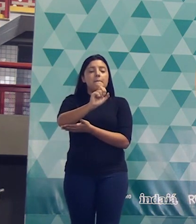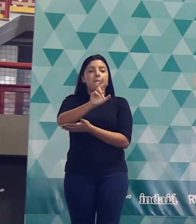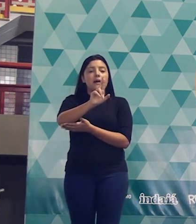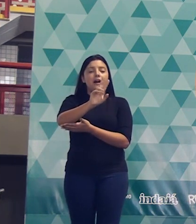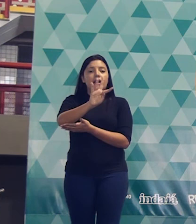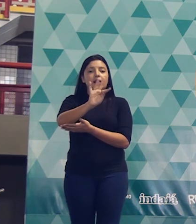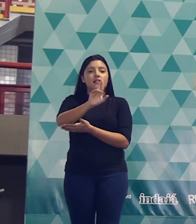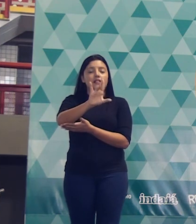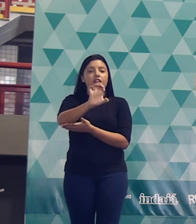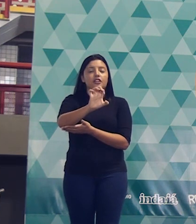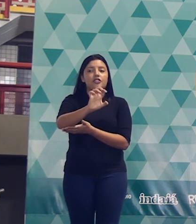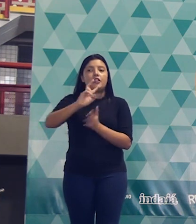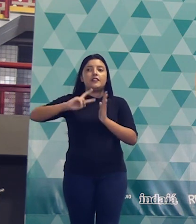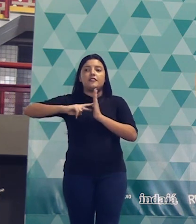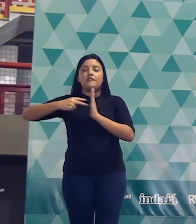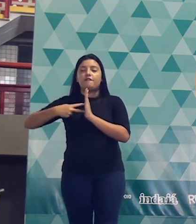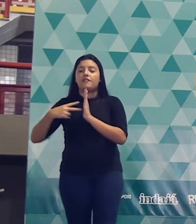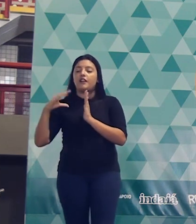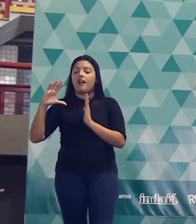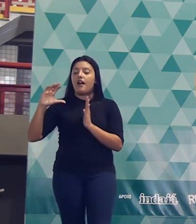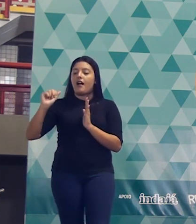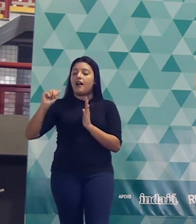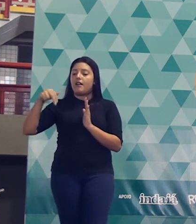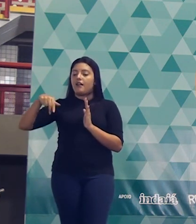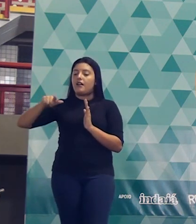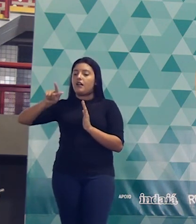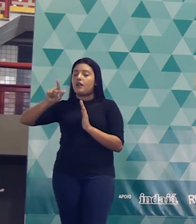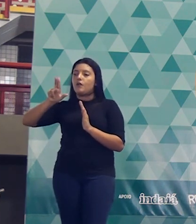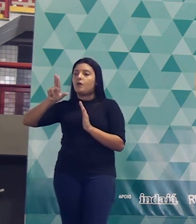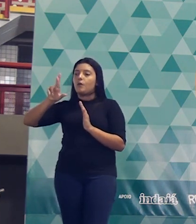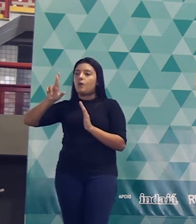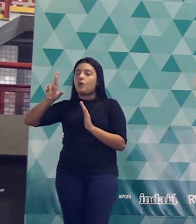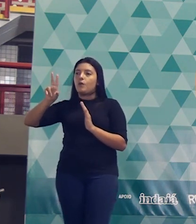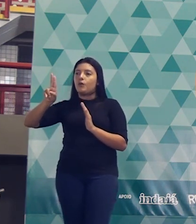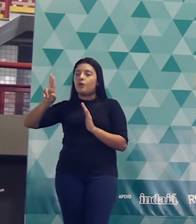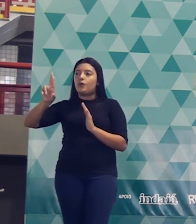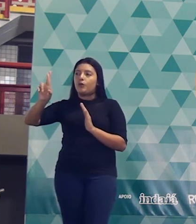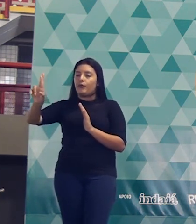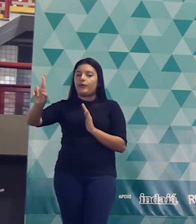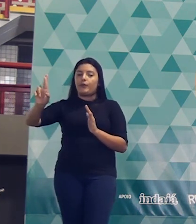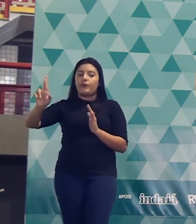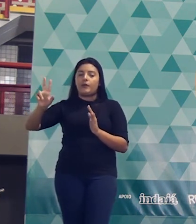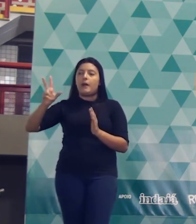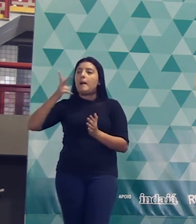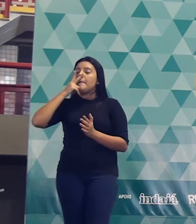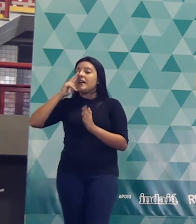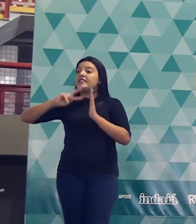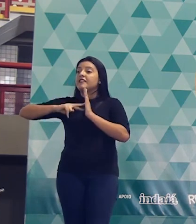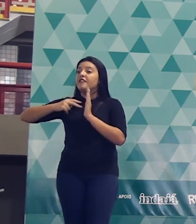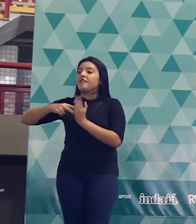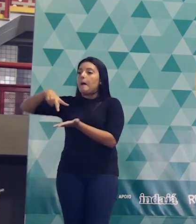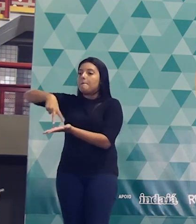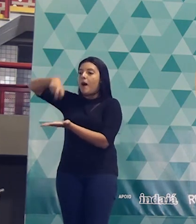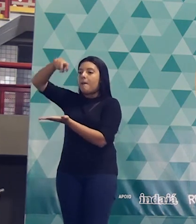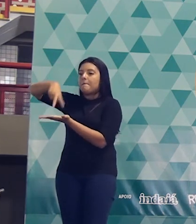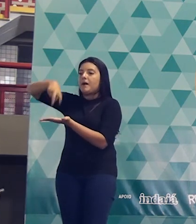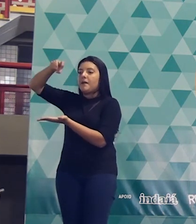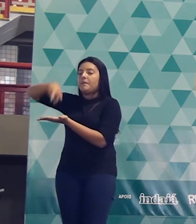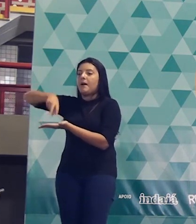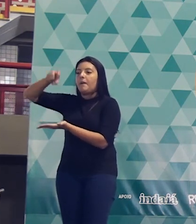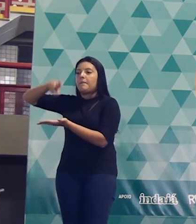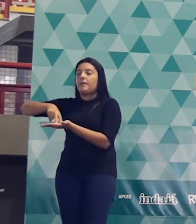canguru, wallaby. As palavras canga e walla, significando saltar e pular, são acompanhadas